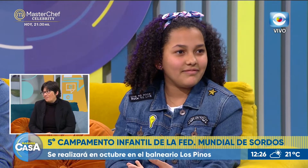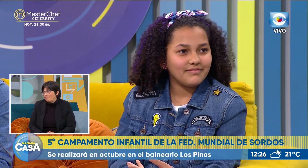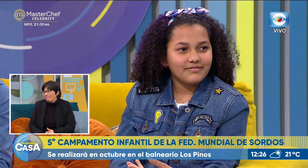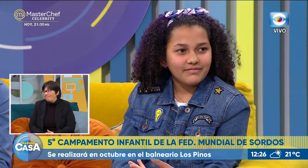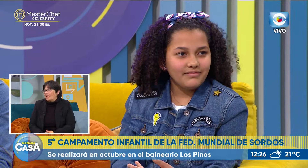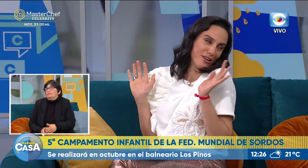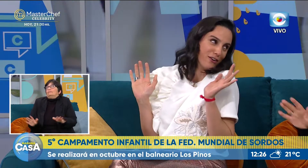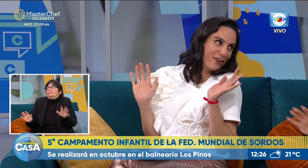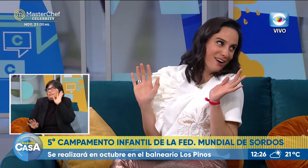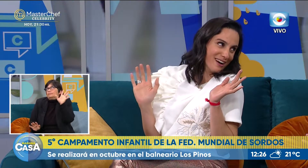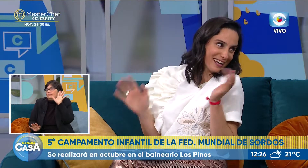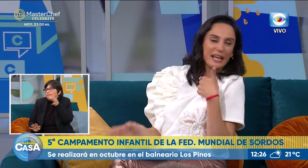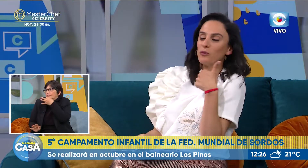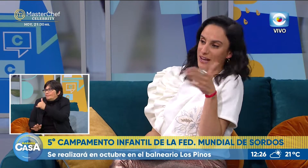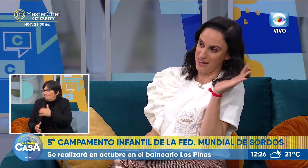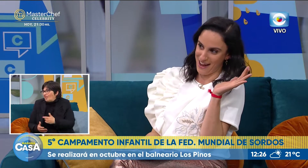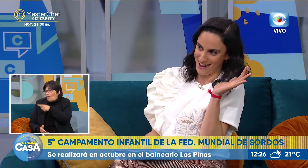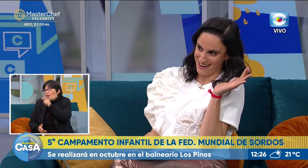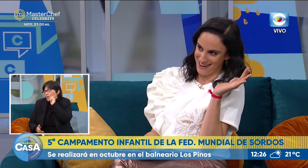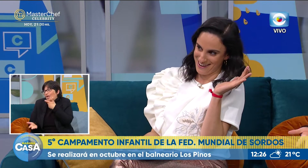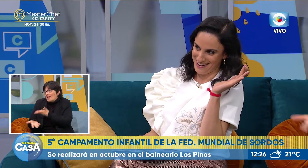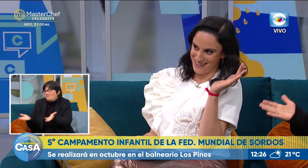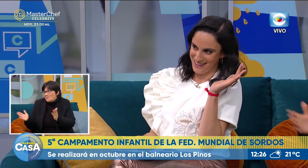Por ejemplo, digo, ¿no? ¿Qué te gustaría?